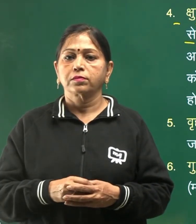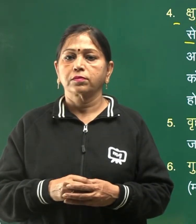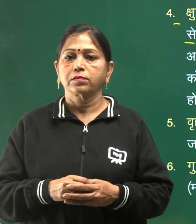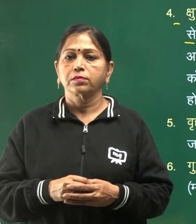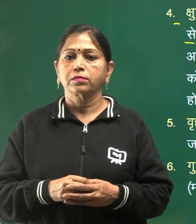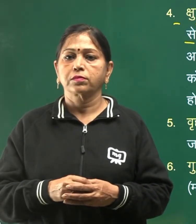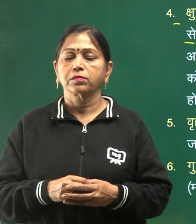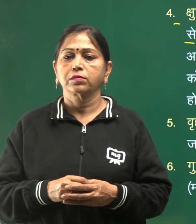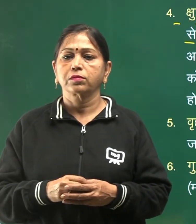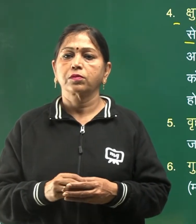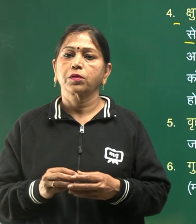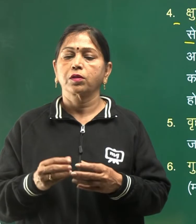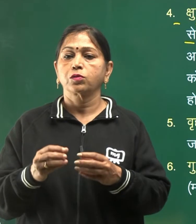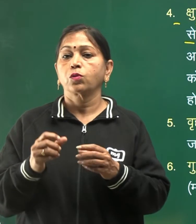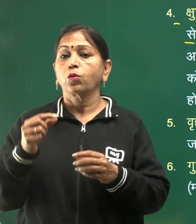अधिकांश पोषक तत्वों का